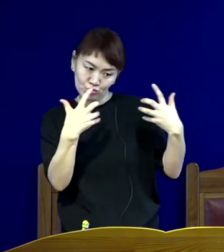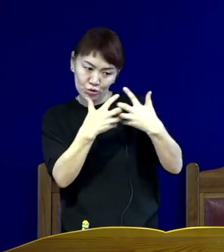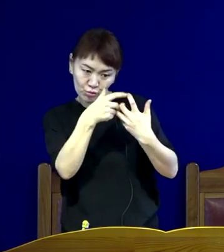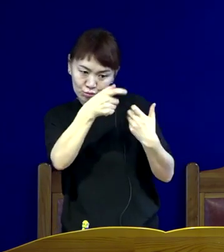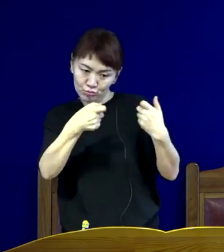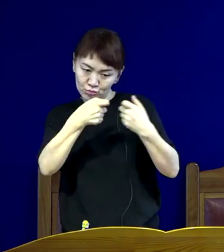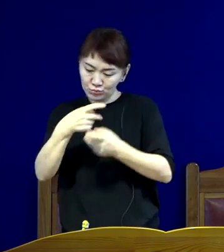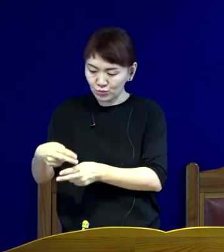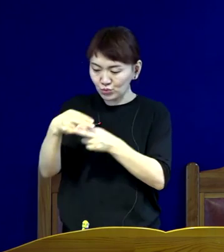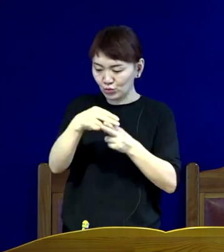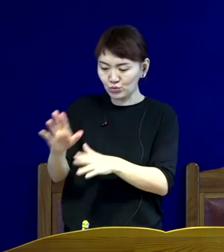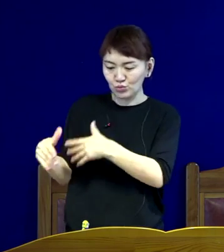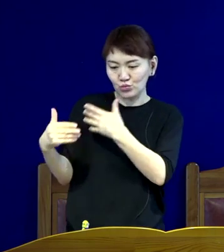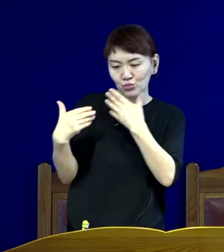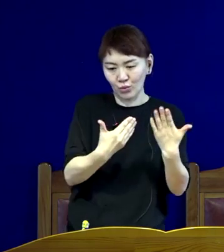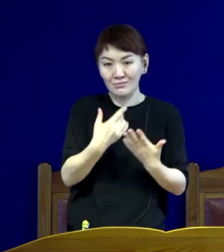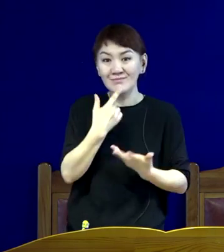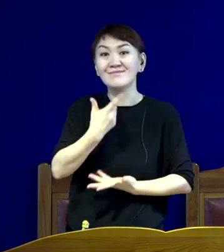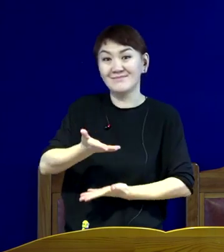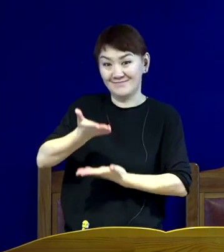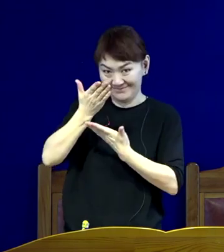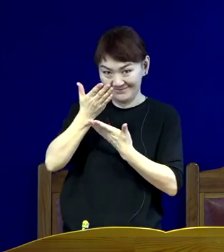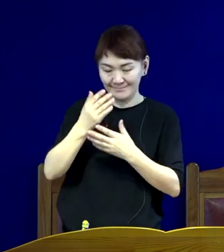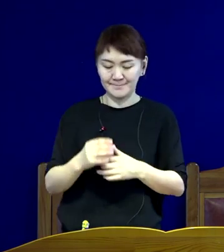돕는 배필을 지으리라 하시니라.